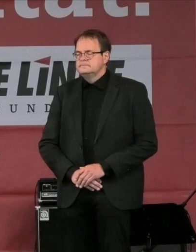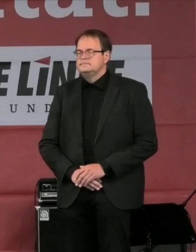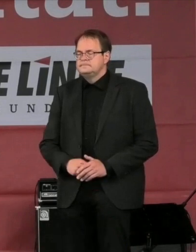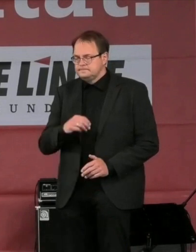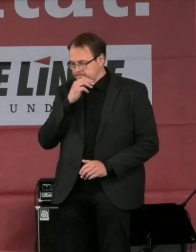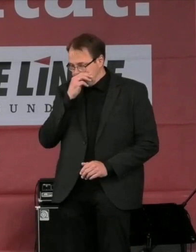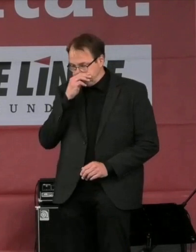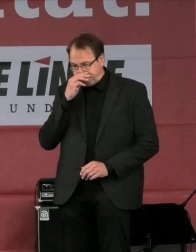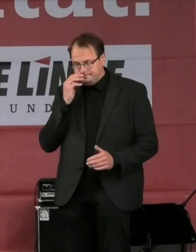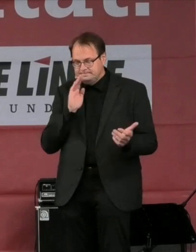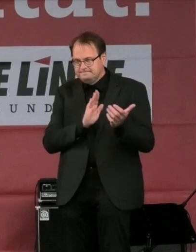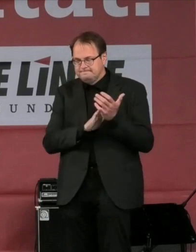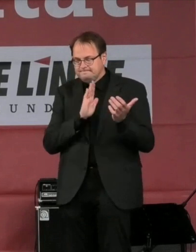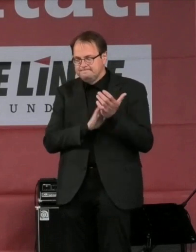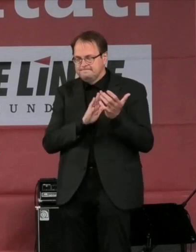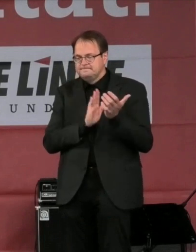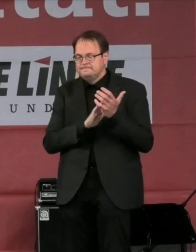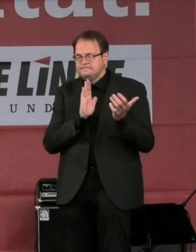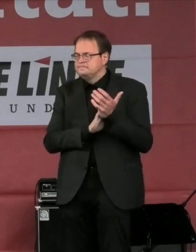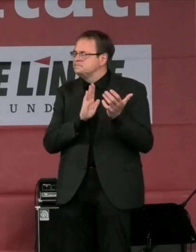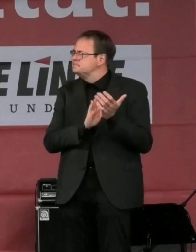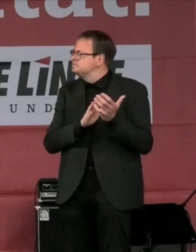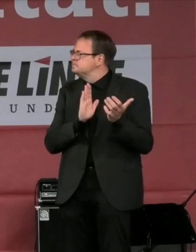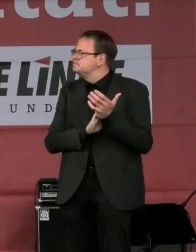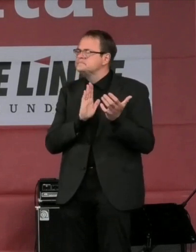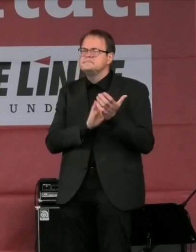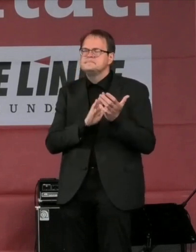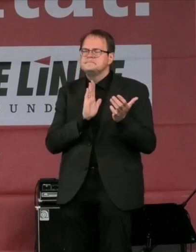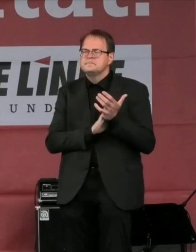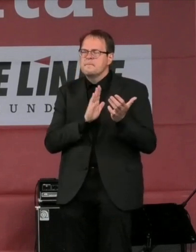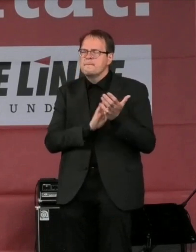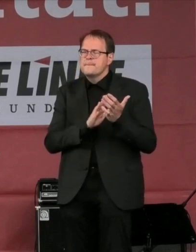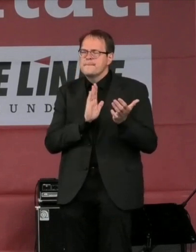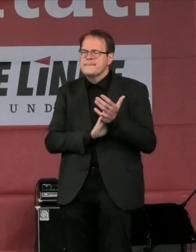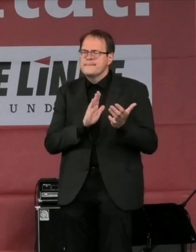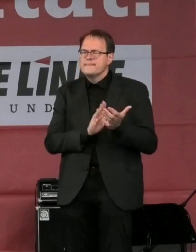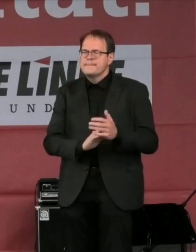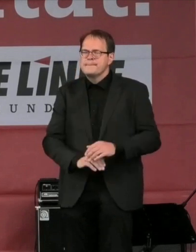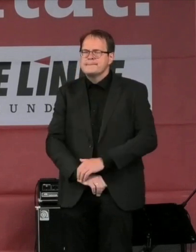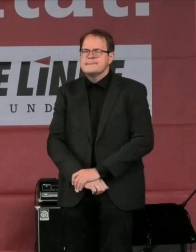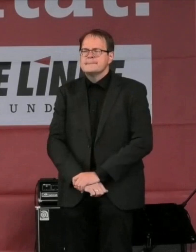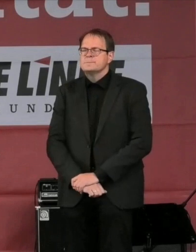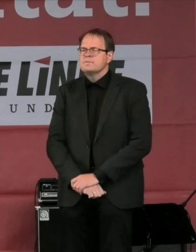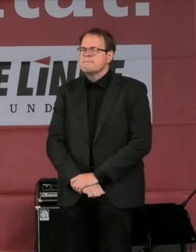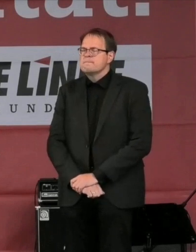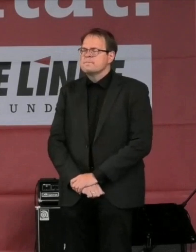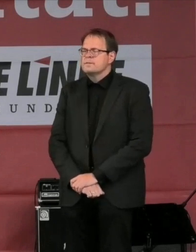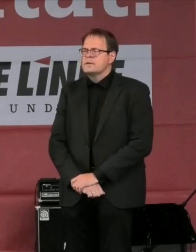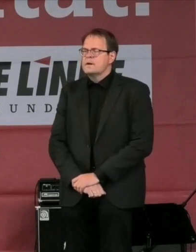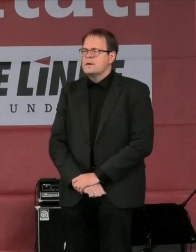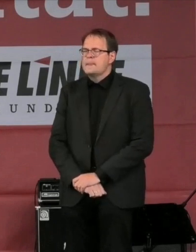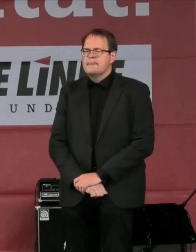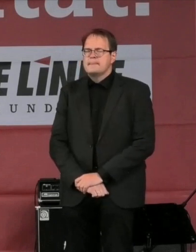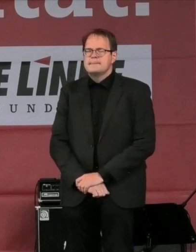den usa hinterher läuft und deren konfrontation immer wieder mit trägt wie wir das jetzt seit vielen jahren erleben